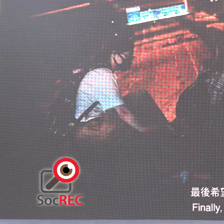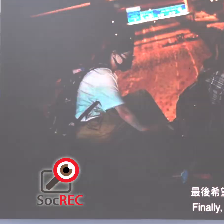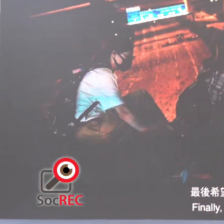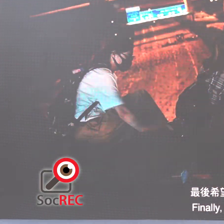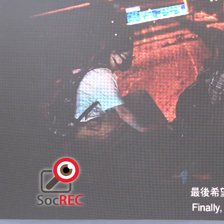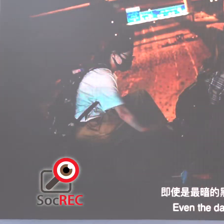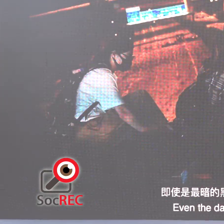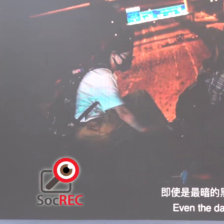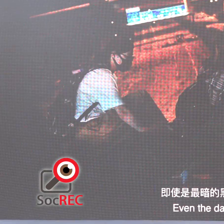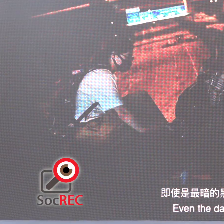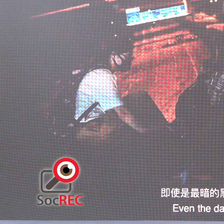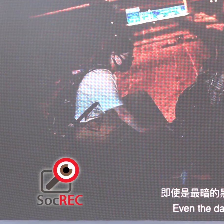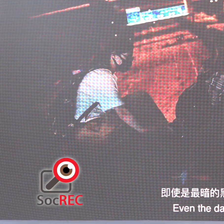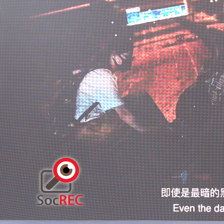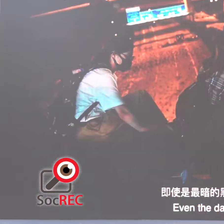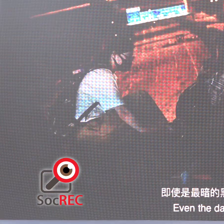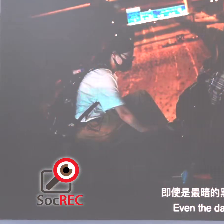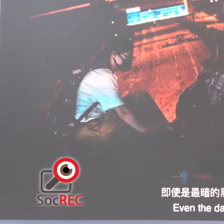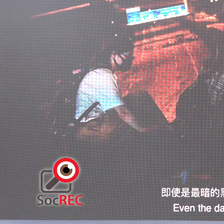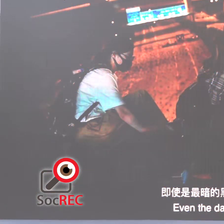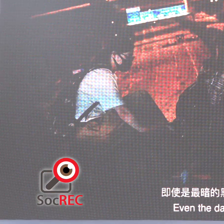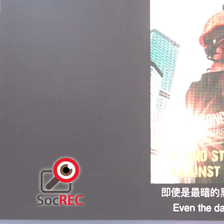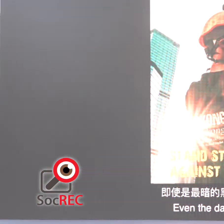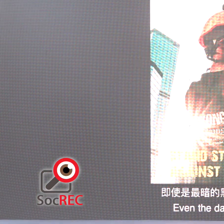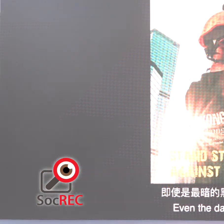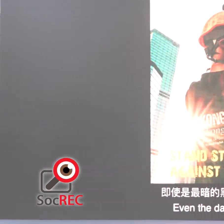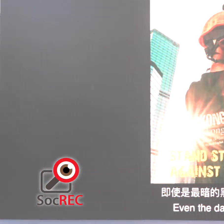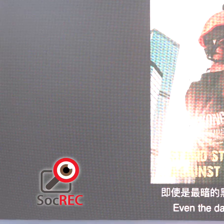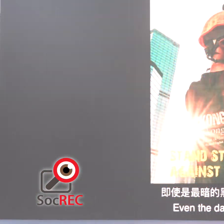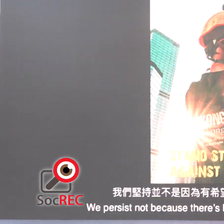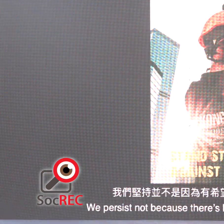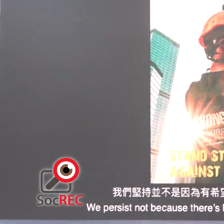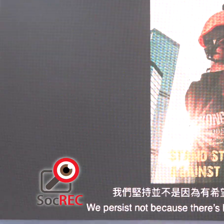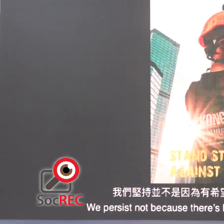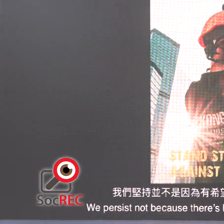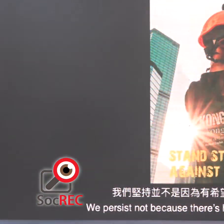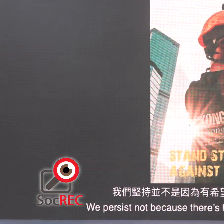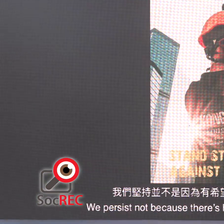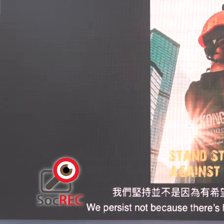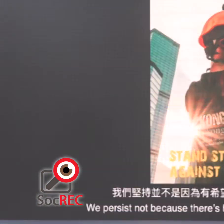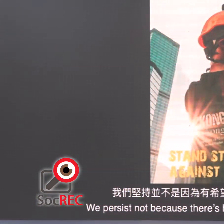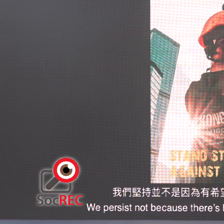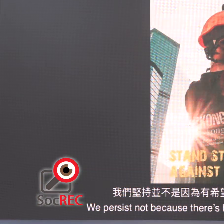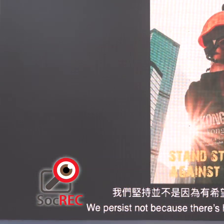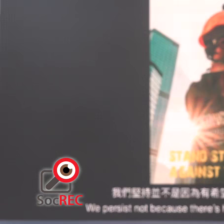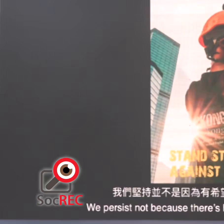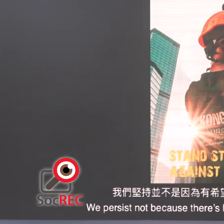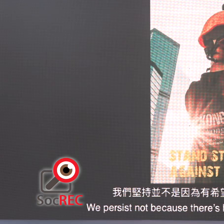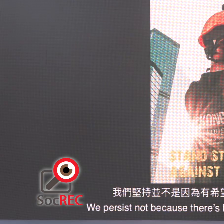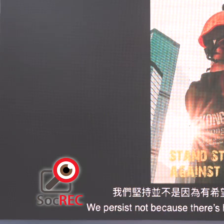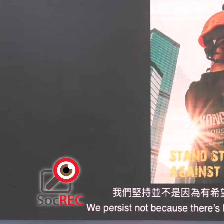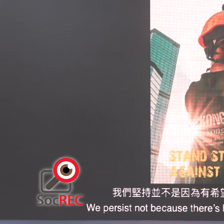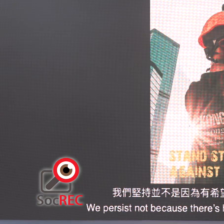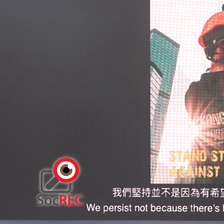不要放棄，即使是最黑暗的黑夜亦都有完結的一刻。我們堅持並不是因為有希